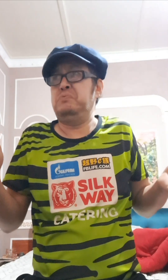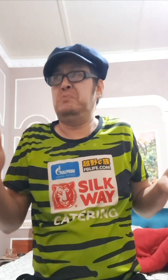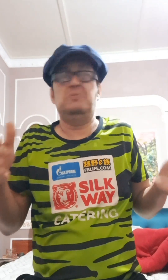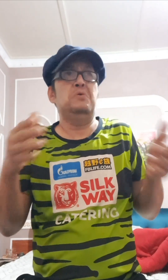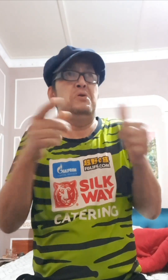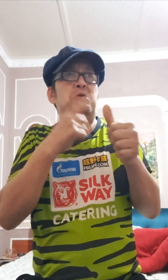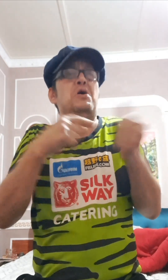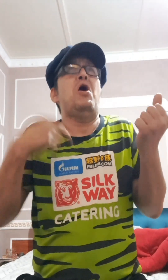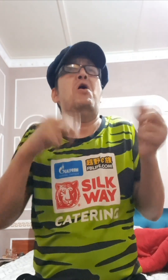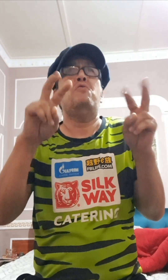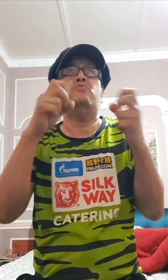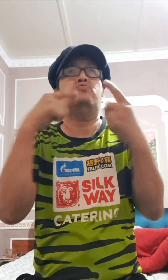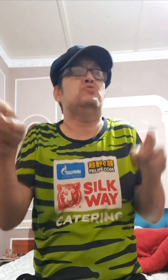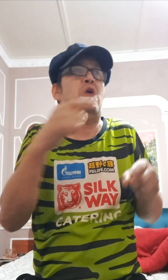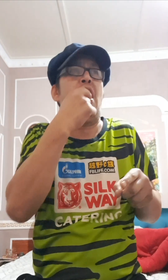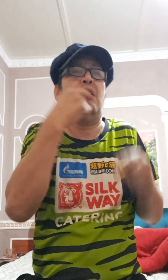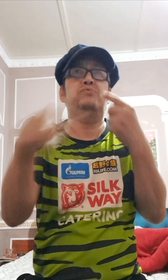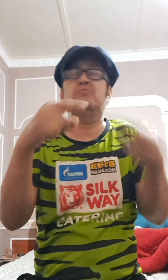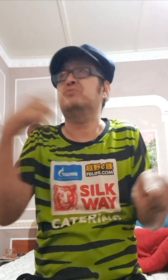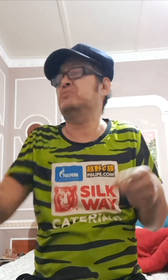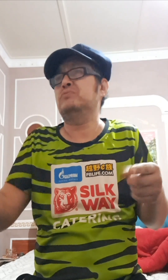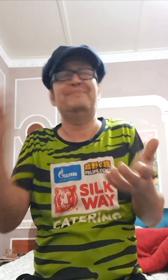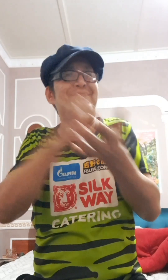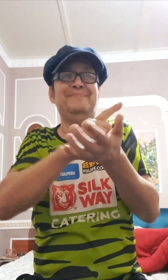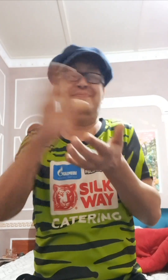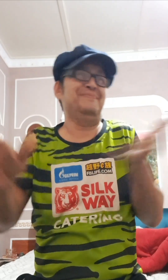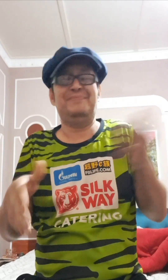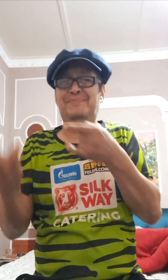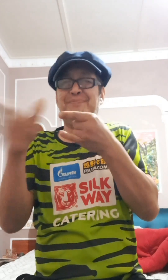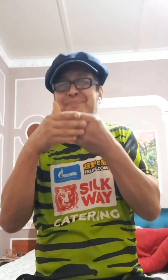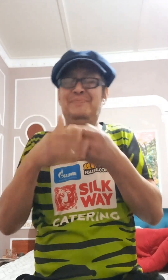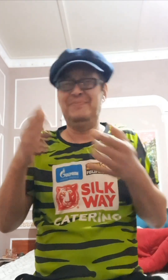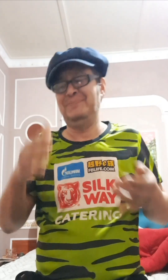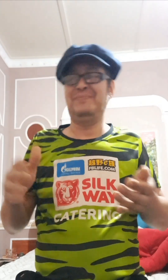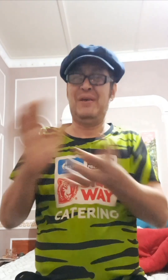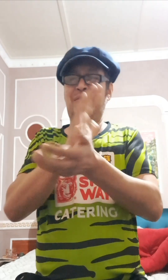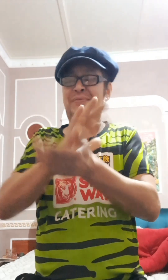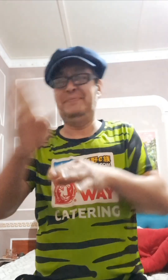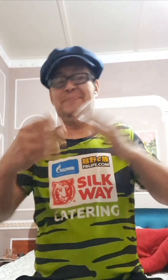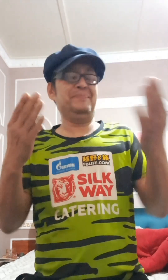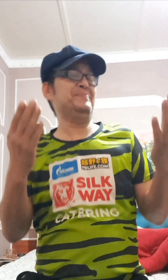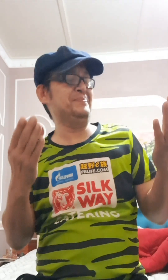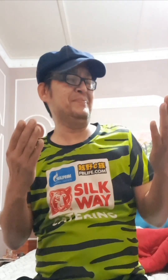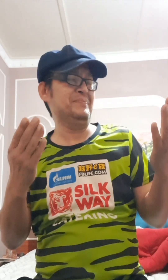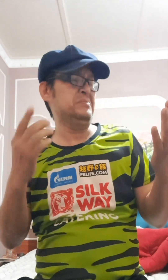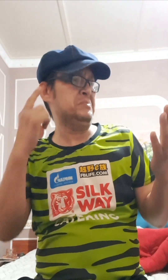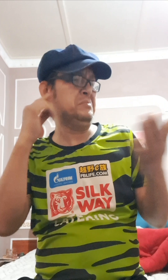a la destilería de Maker's Mark cercana. Los trabajadores inspeccionan minuciosamente cada uno, ya que los defectos